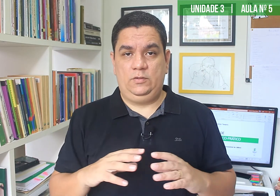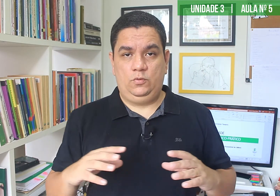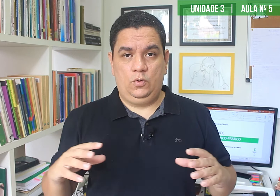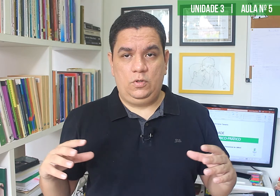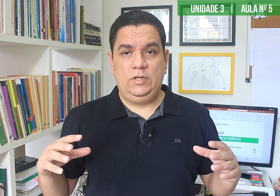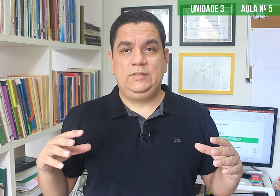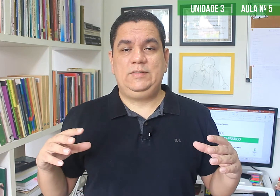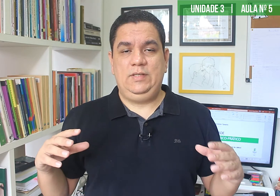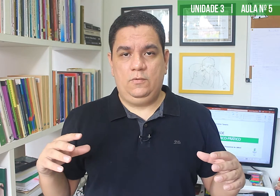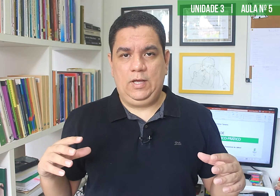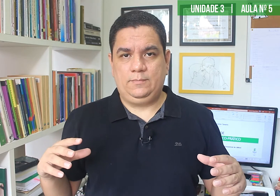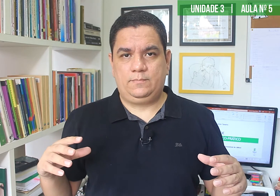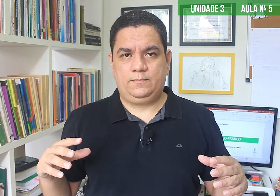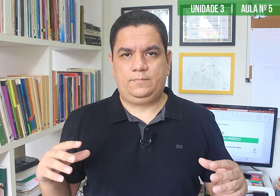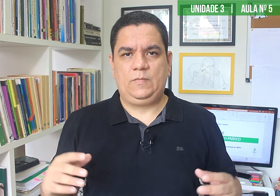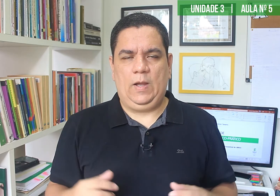do singular, tá?